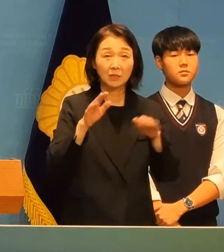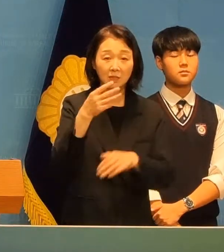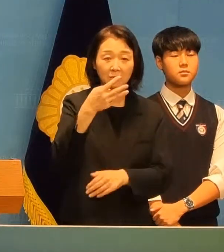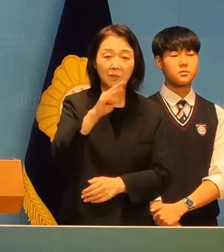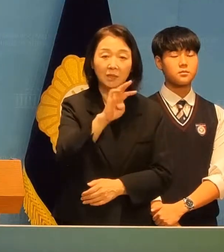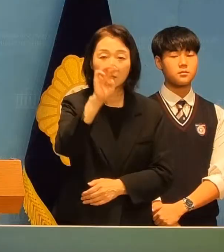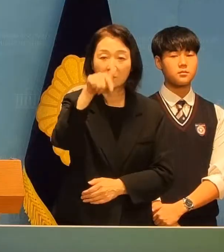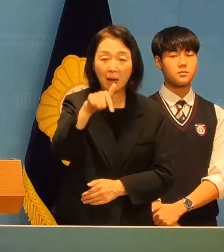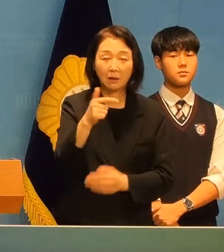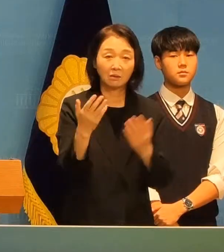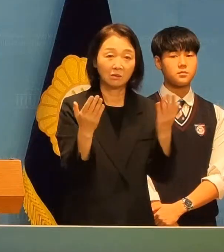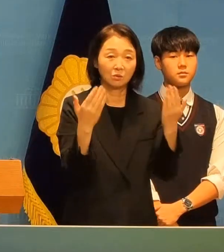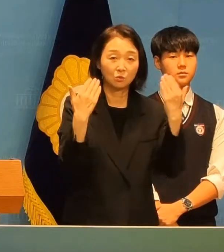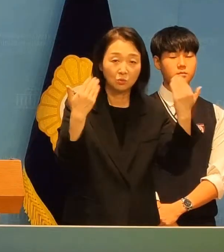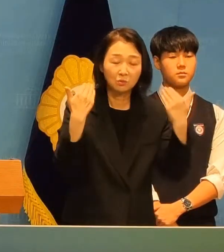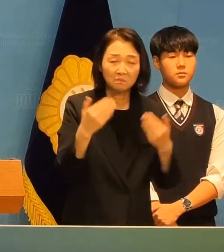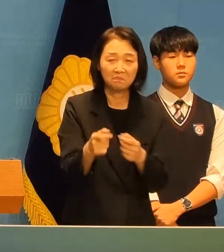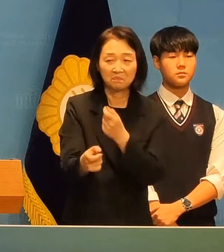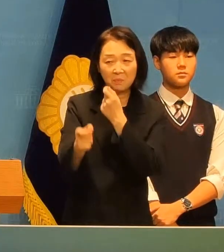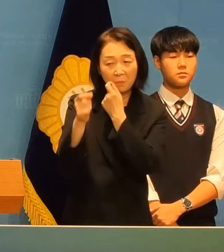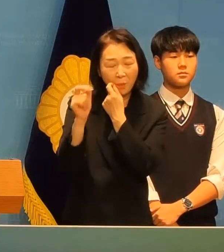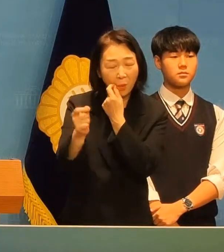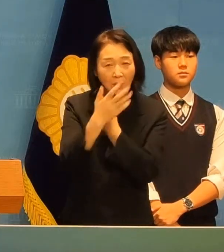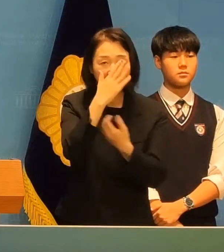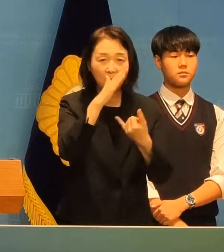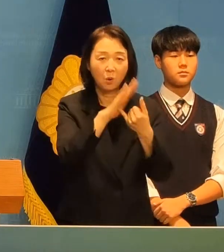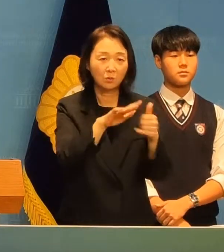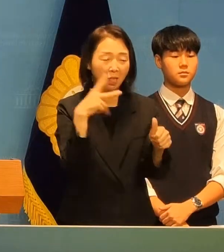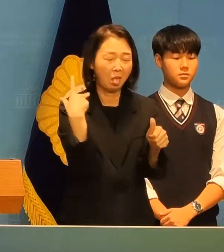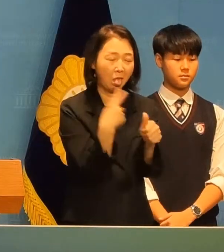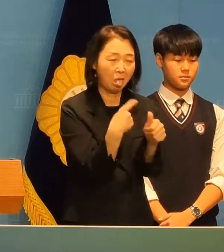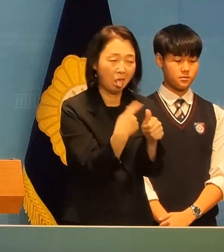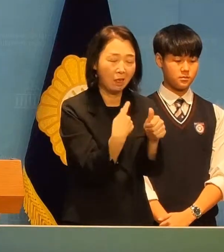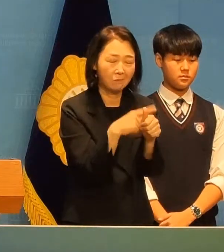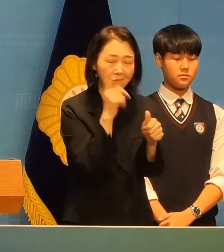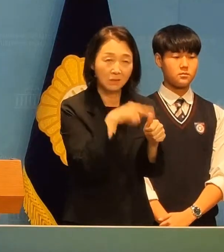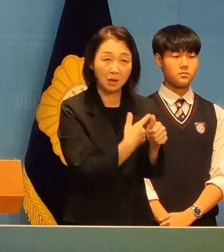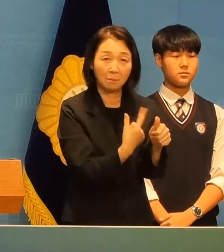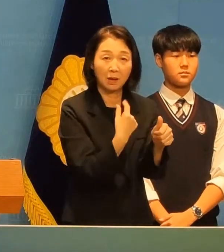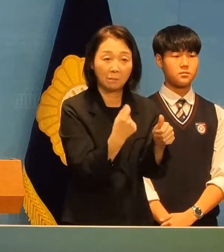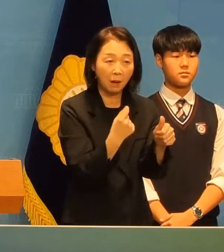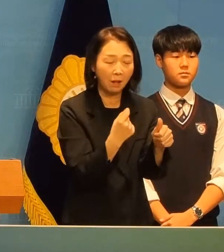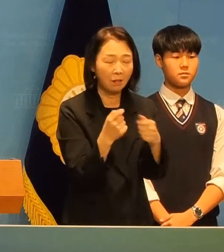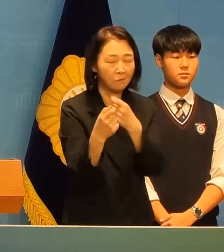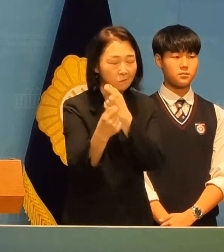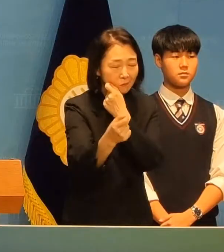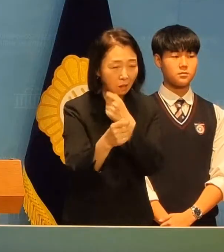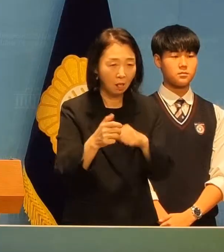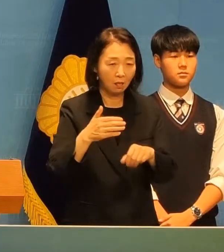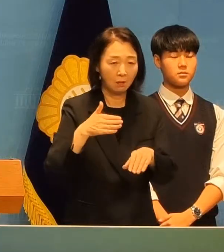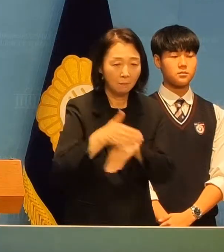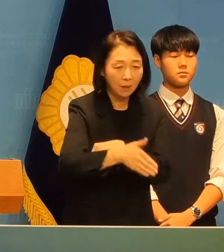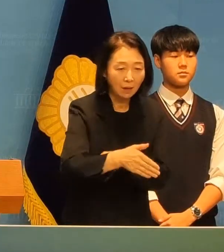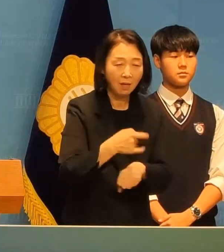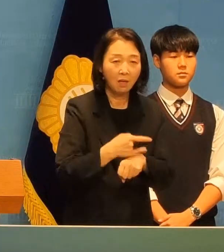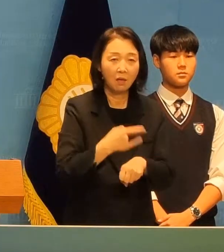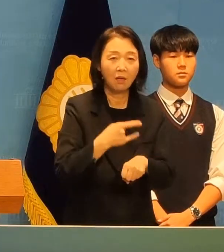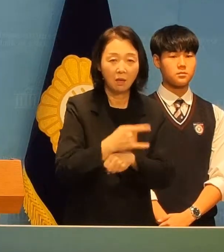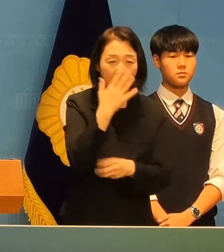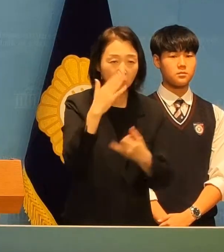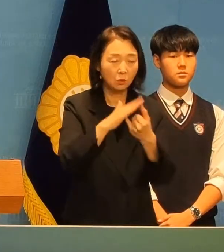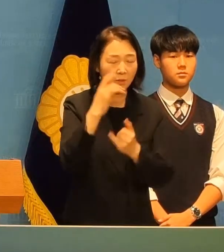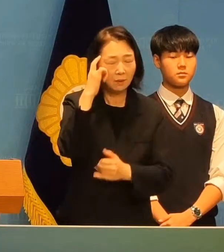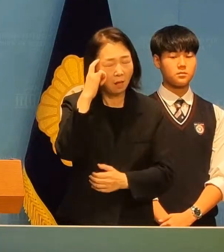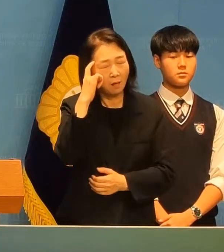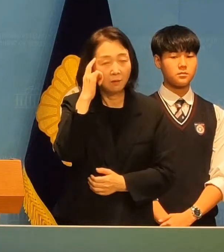정부의 청소년들에 대한 역사 가스라이팅 시도와 혐오가 만연한 극우화된 교실의 풍경은 청소년들의 정신건강마저